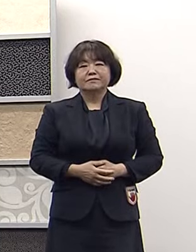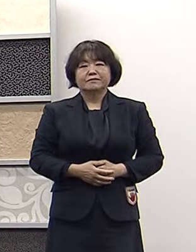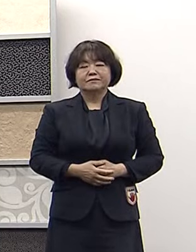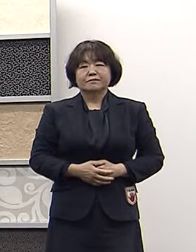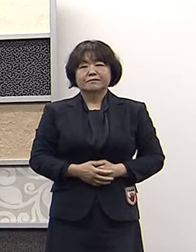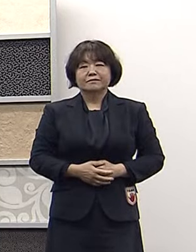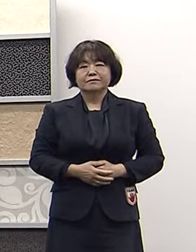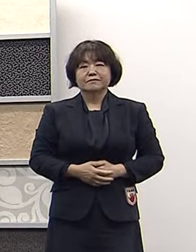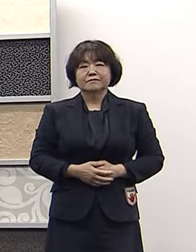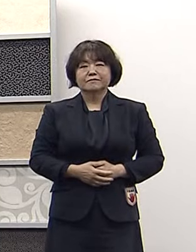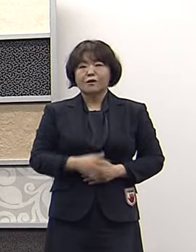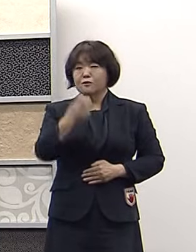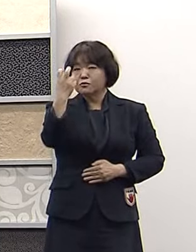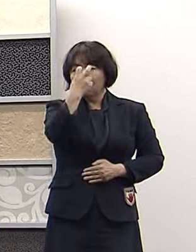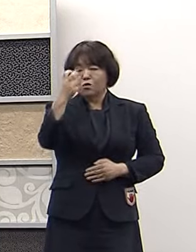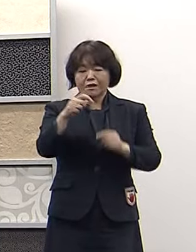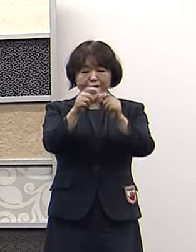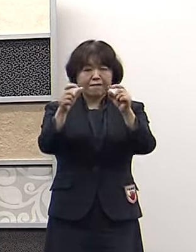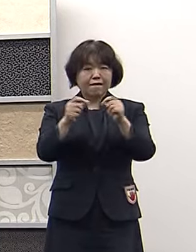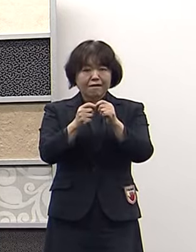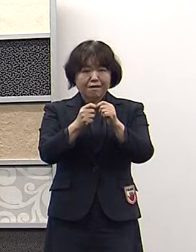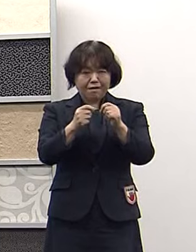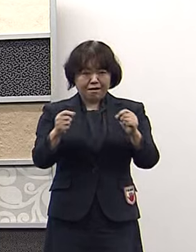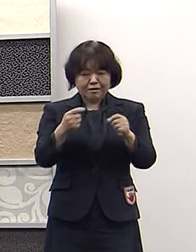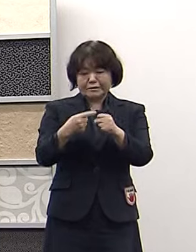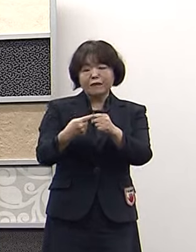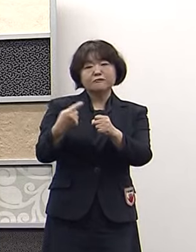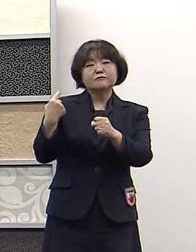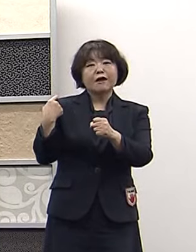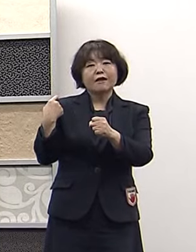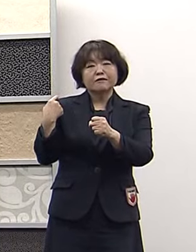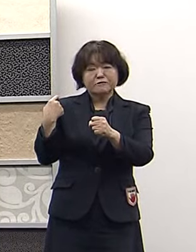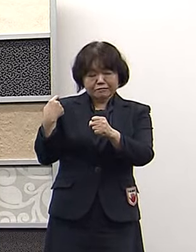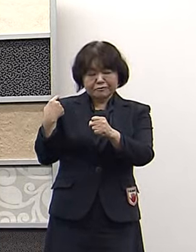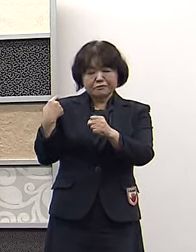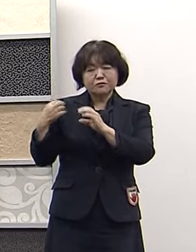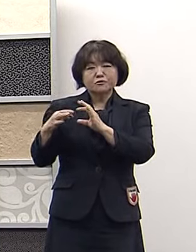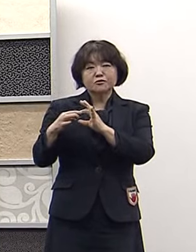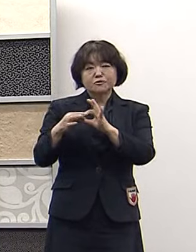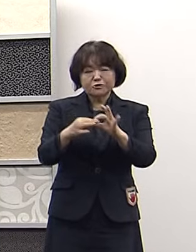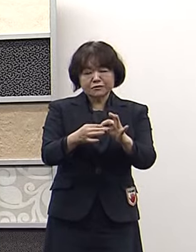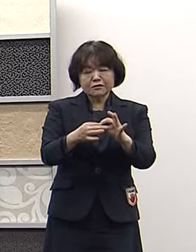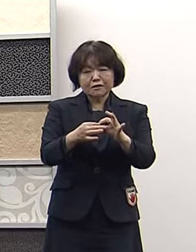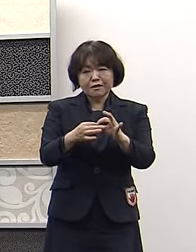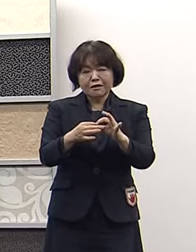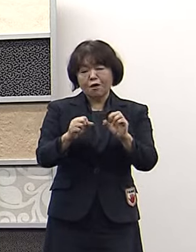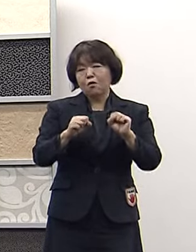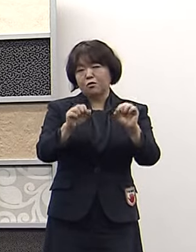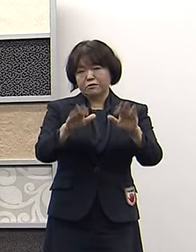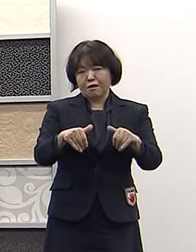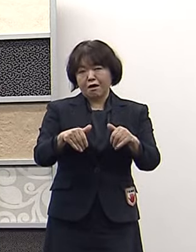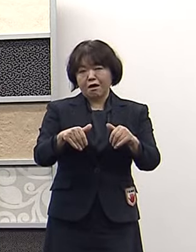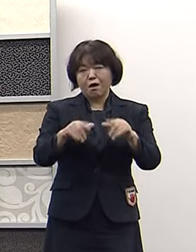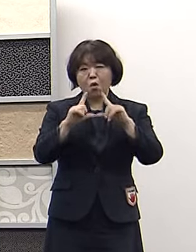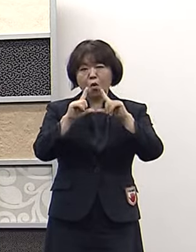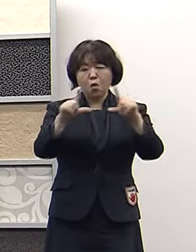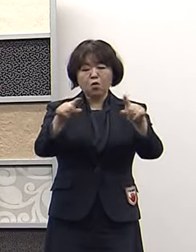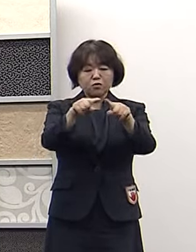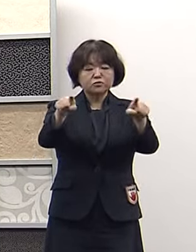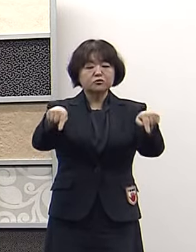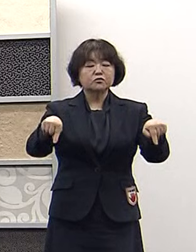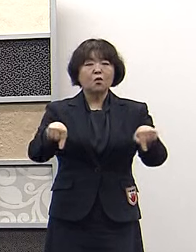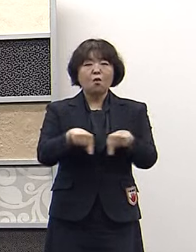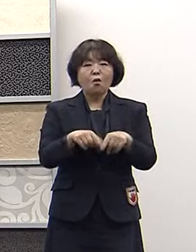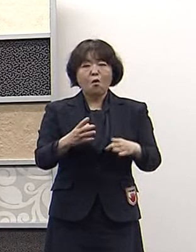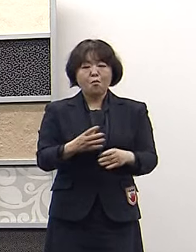次にですね、実態調査ですが、昨年に引き続き、実態調査を行いまして、最終的な報告書をこの度、取